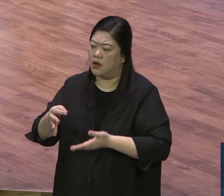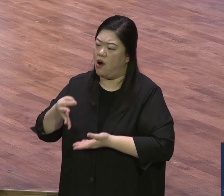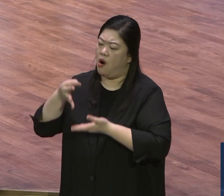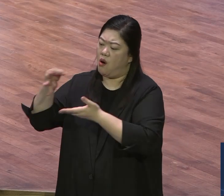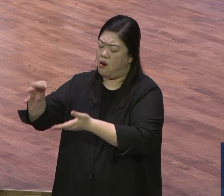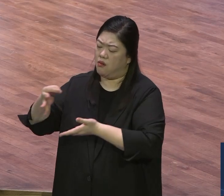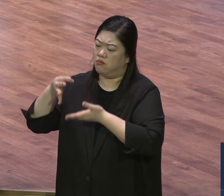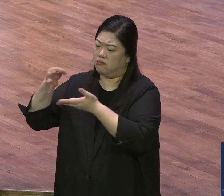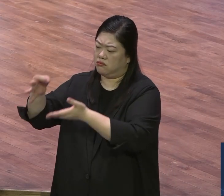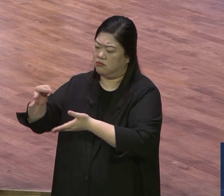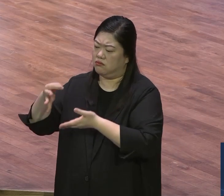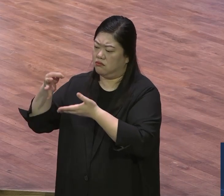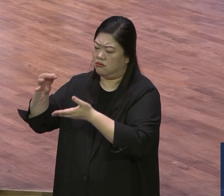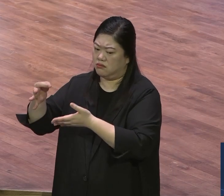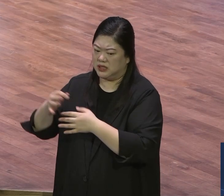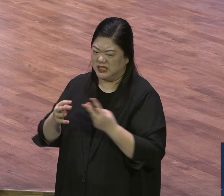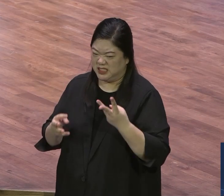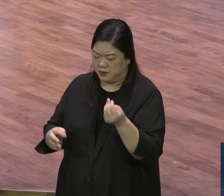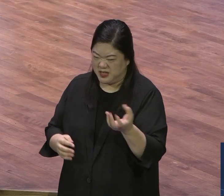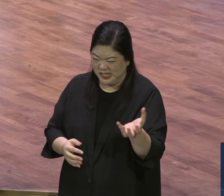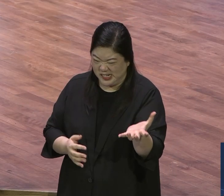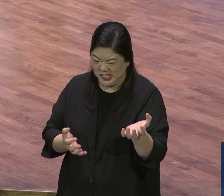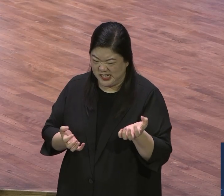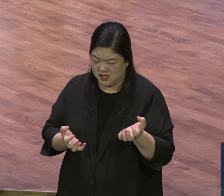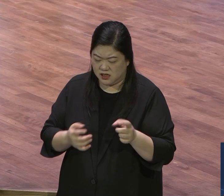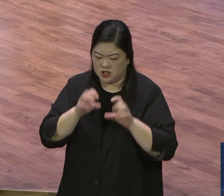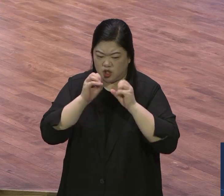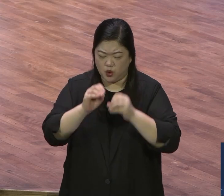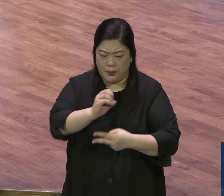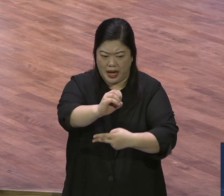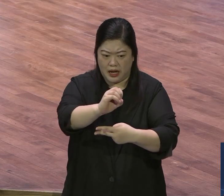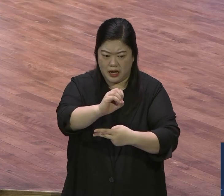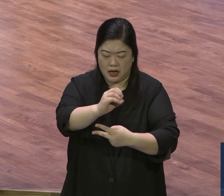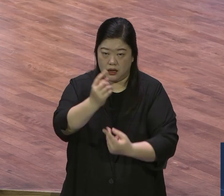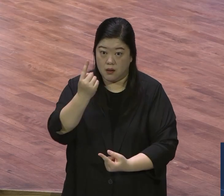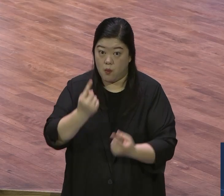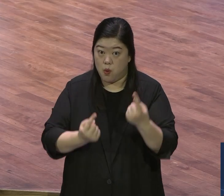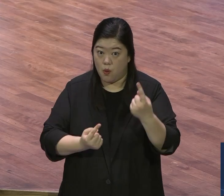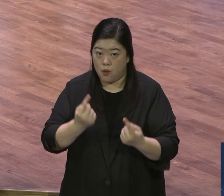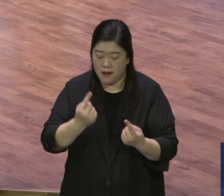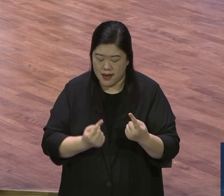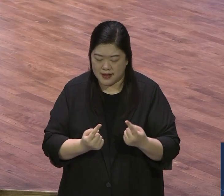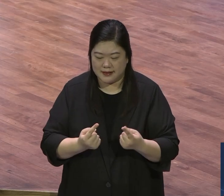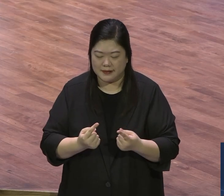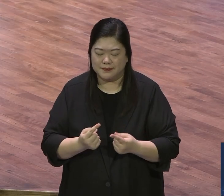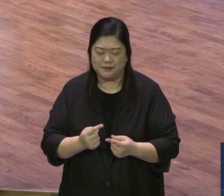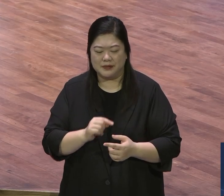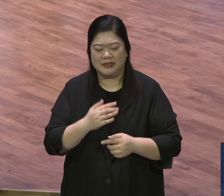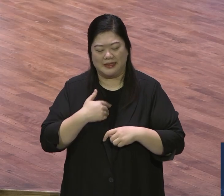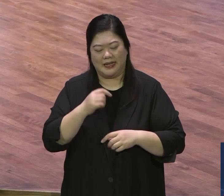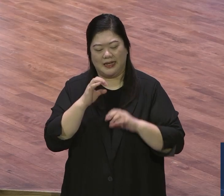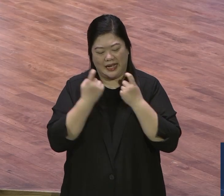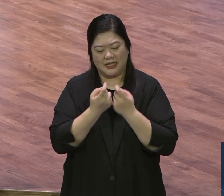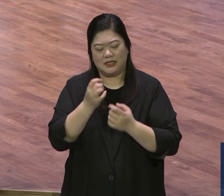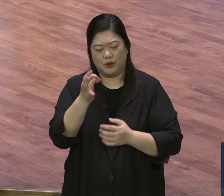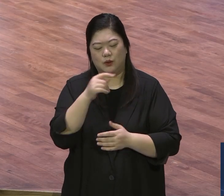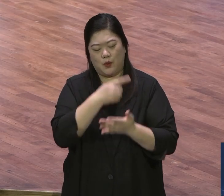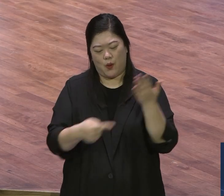노예가 돼가지고 불신자처럼 살아도 되겠냐고요 그걸 이용해가지고 구원의 하나님 나라에 조점을 맞춰요